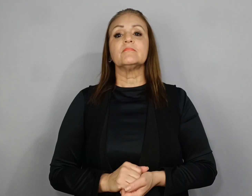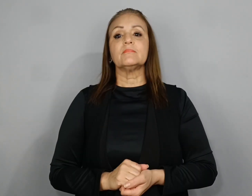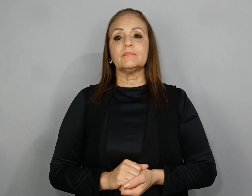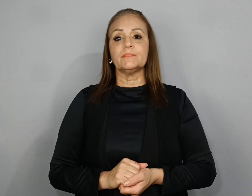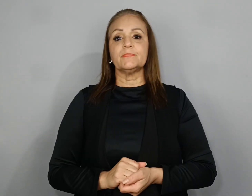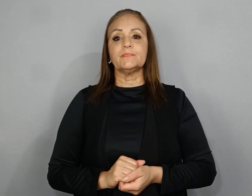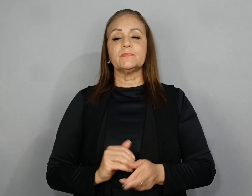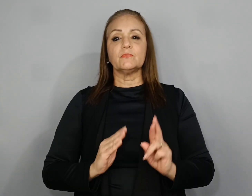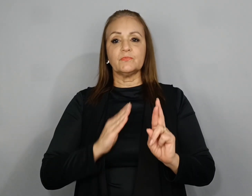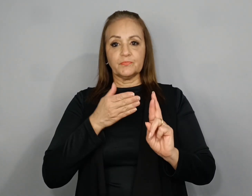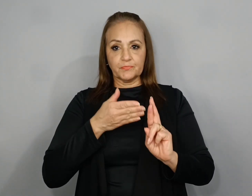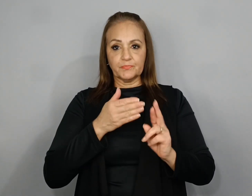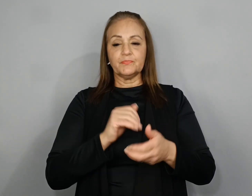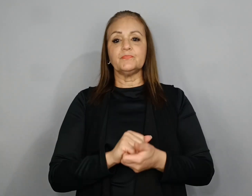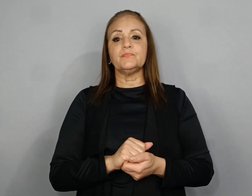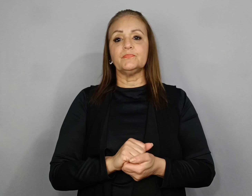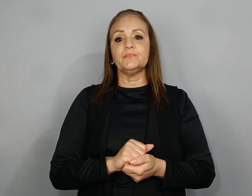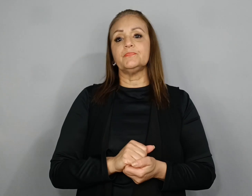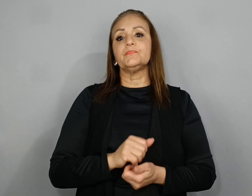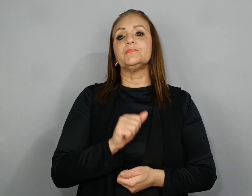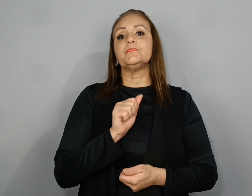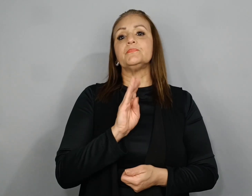Fonte: ABIA